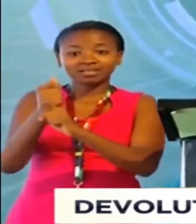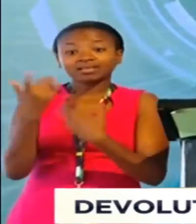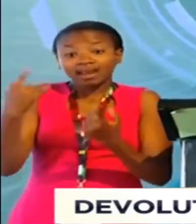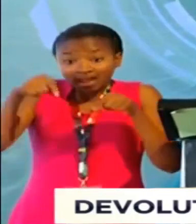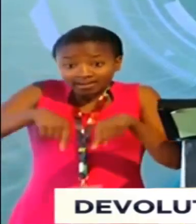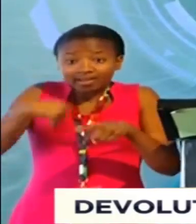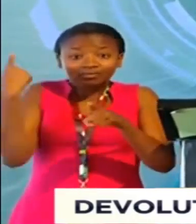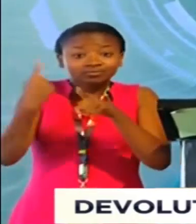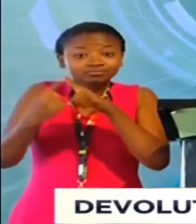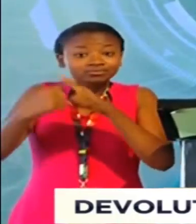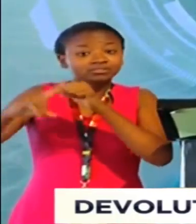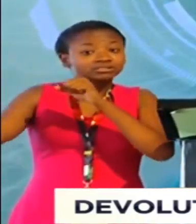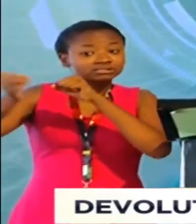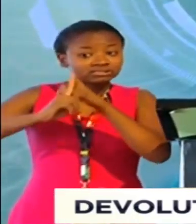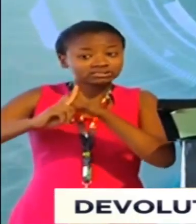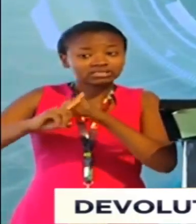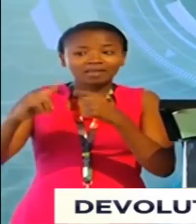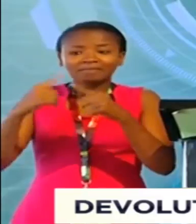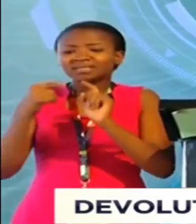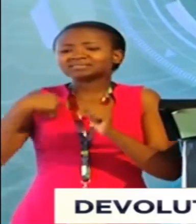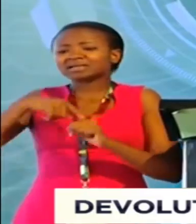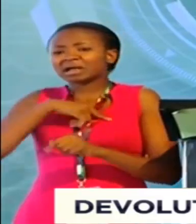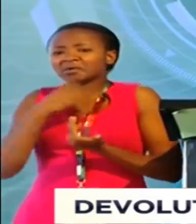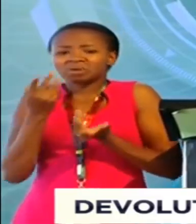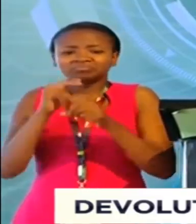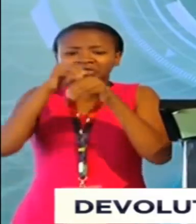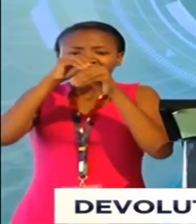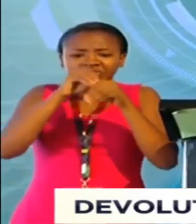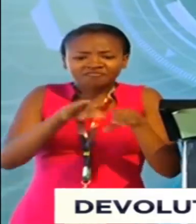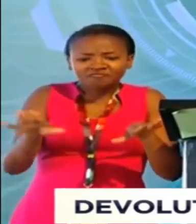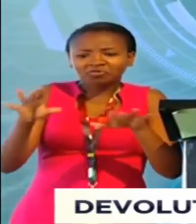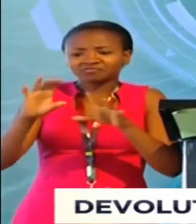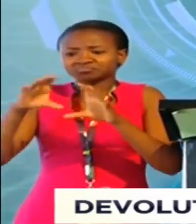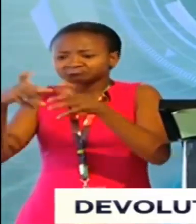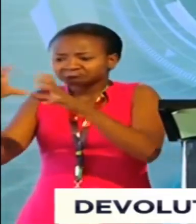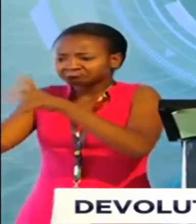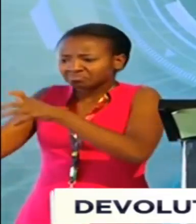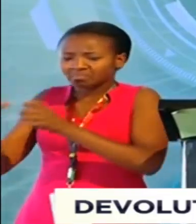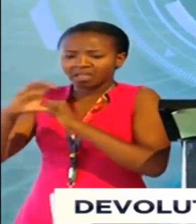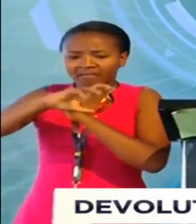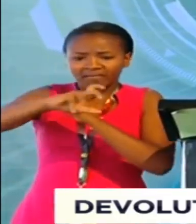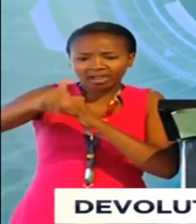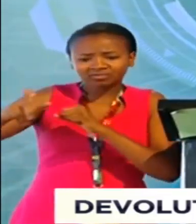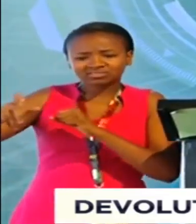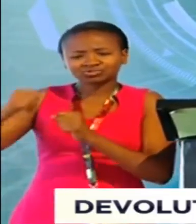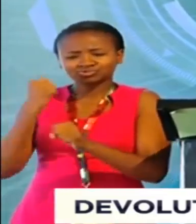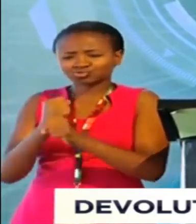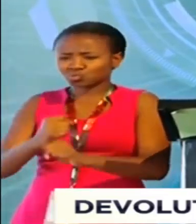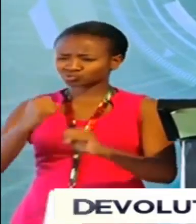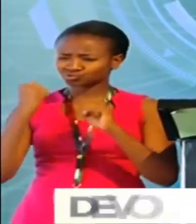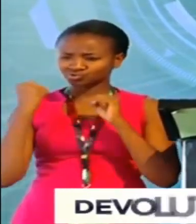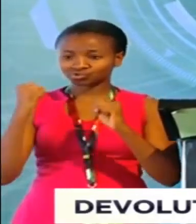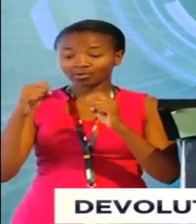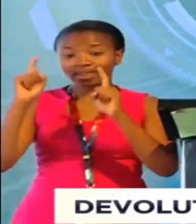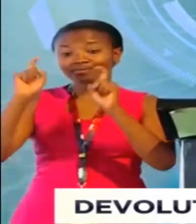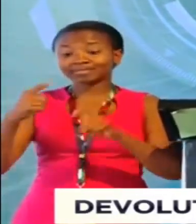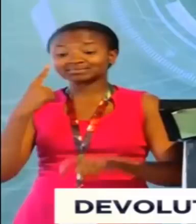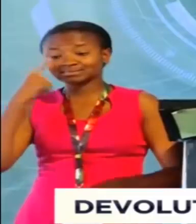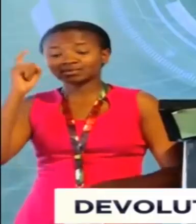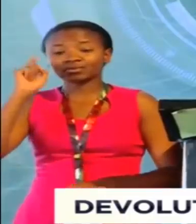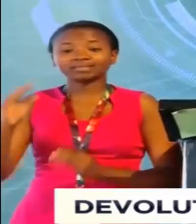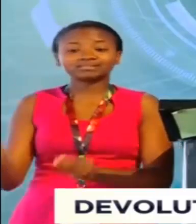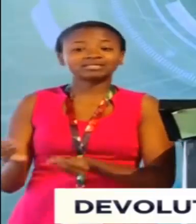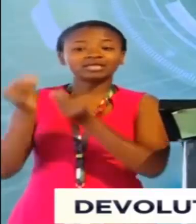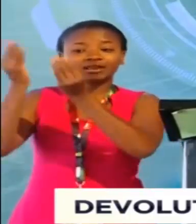6 years on, the state of our devolved units is strong and must be seen to deliver